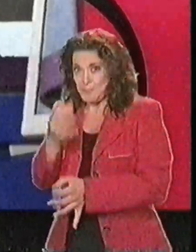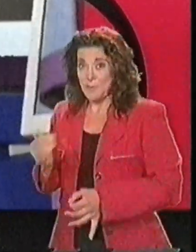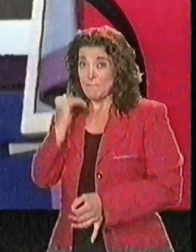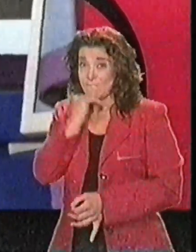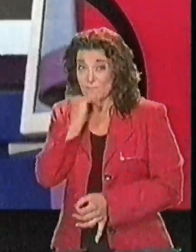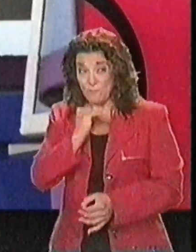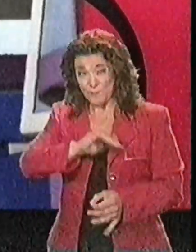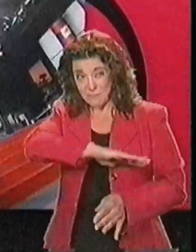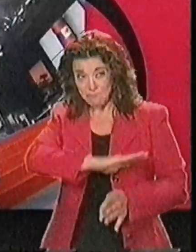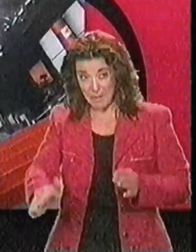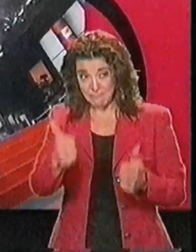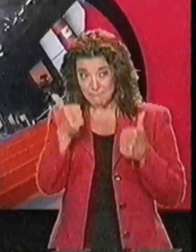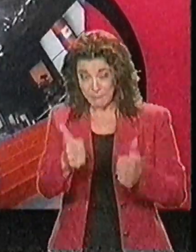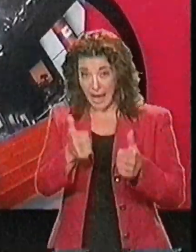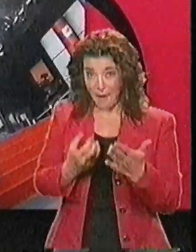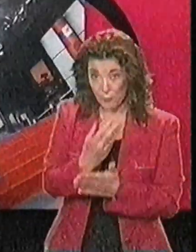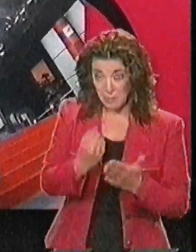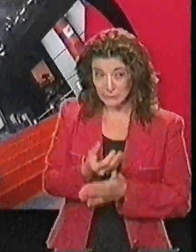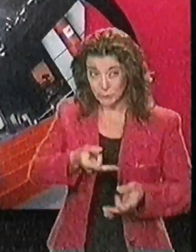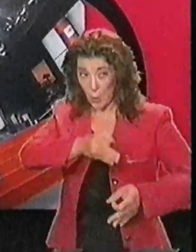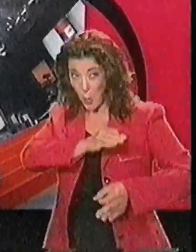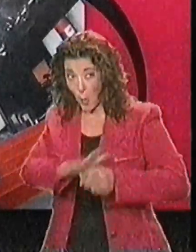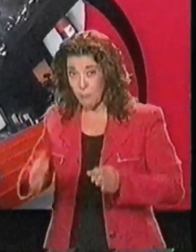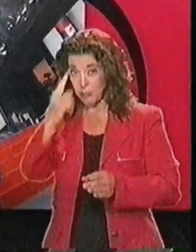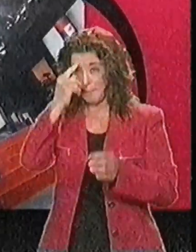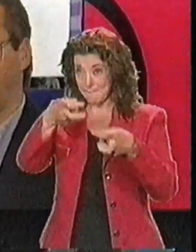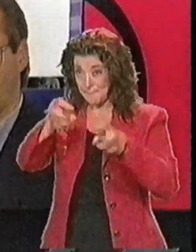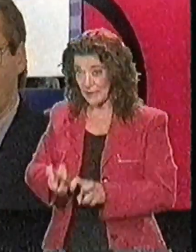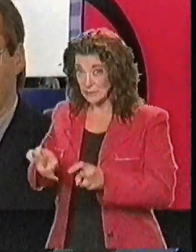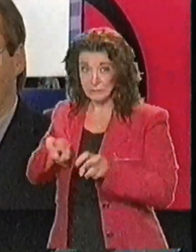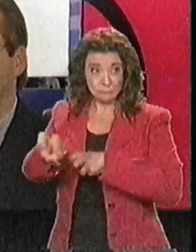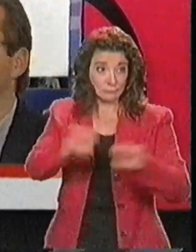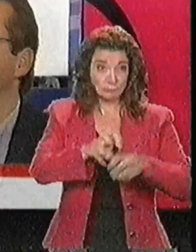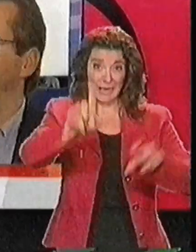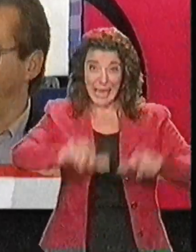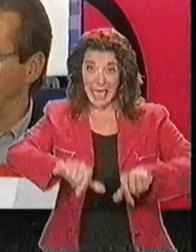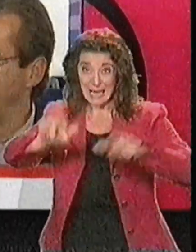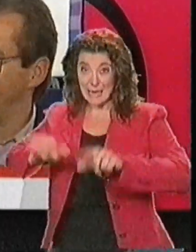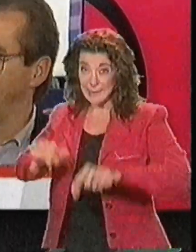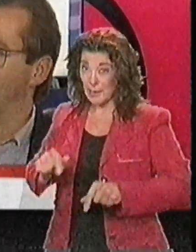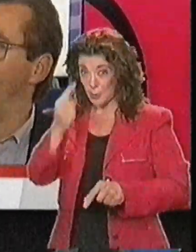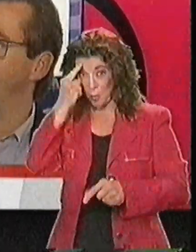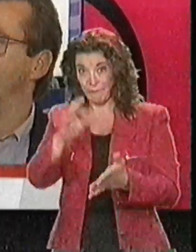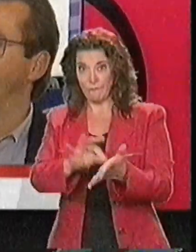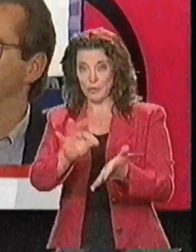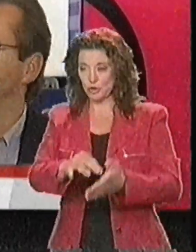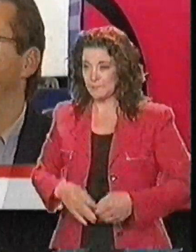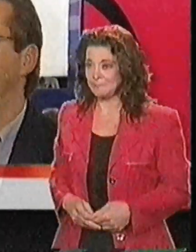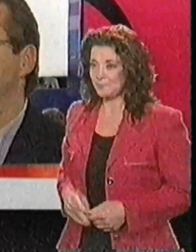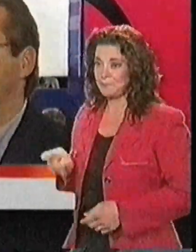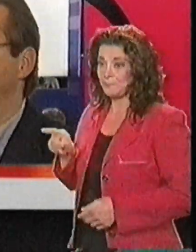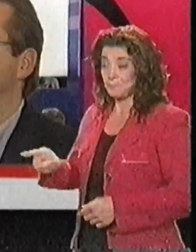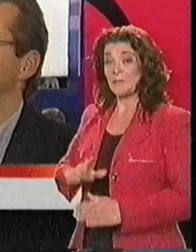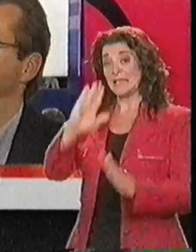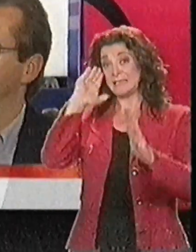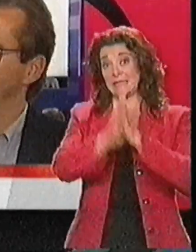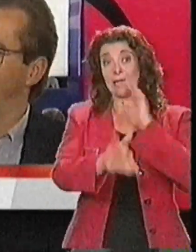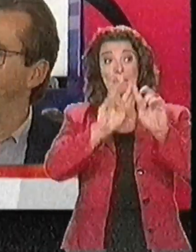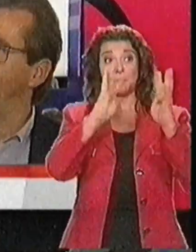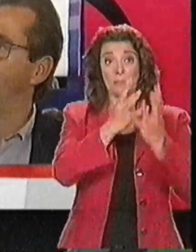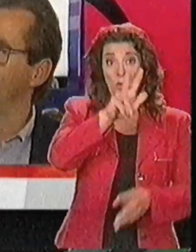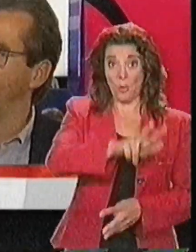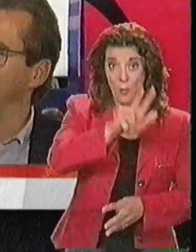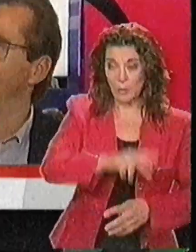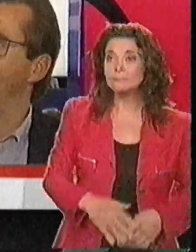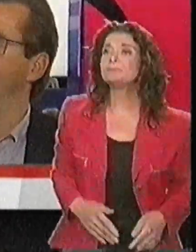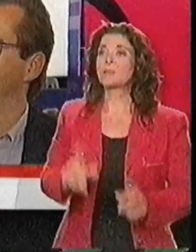plus complet et le plus efficace, partout où l'on vote. Nous serons donc en direct du Parlement wallon, en direct du Parlement bruxellois,